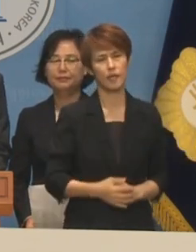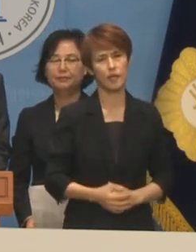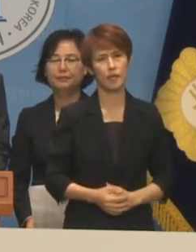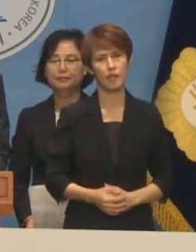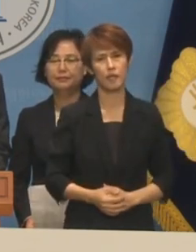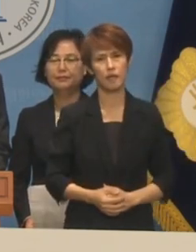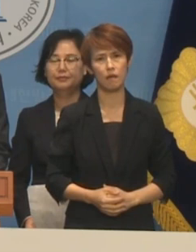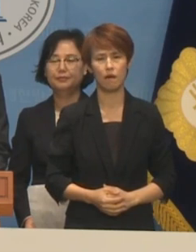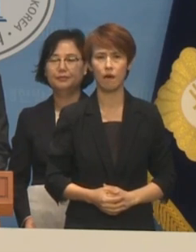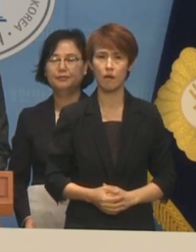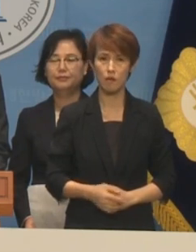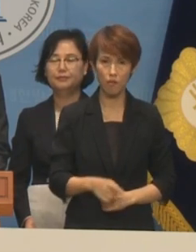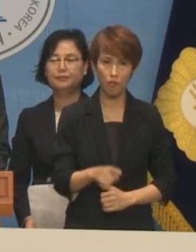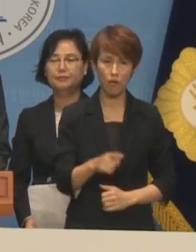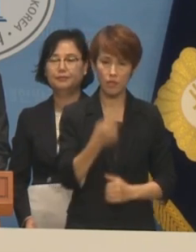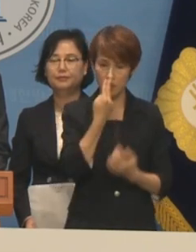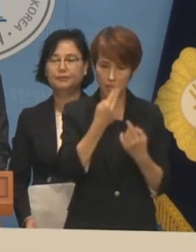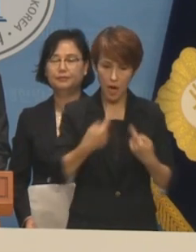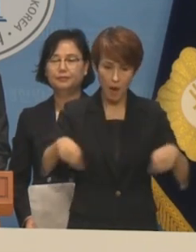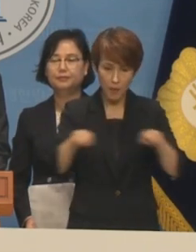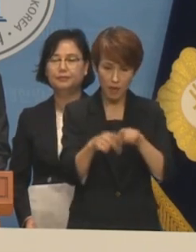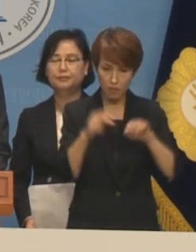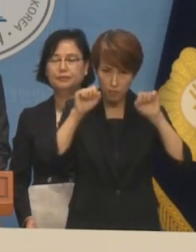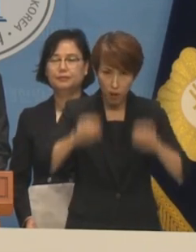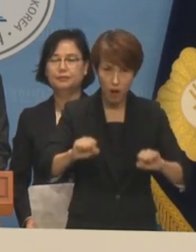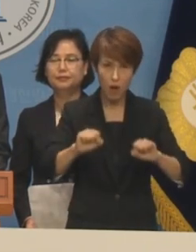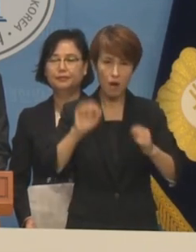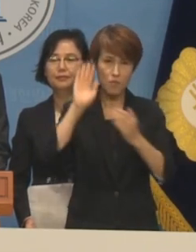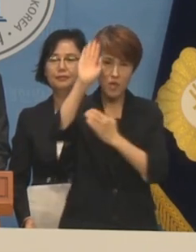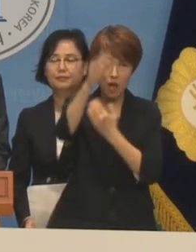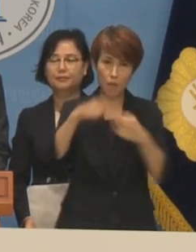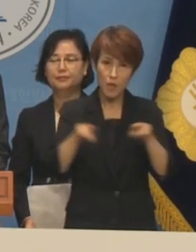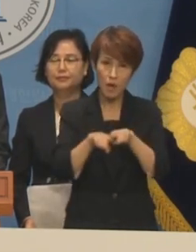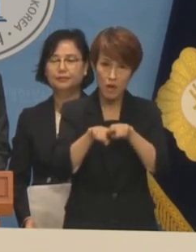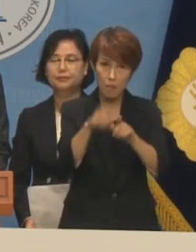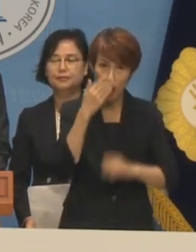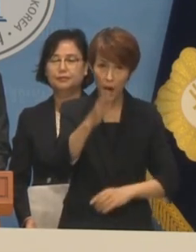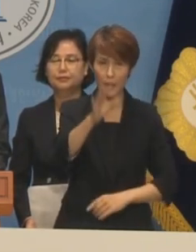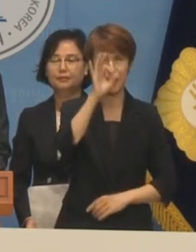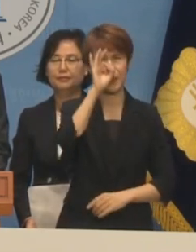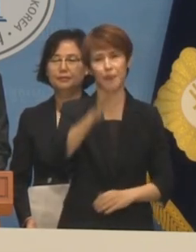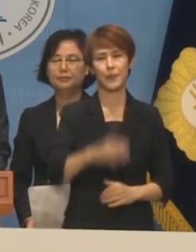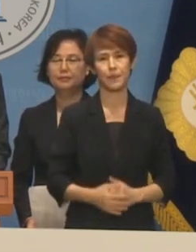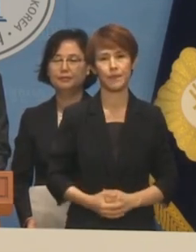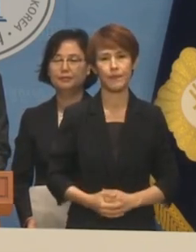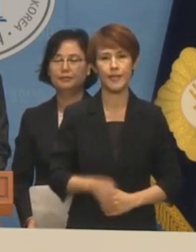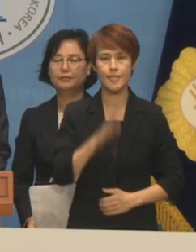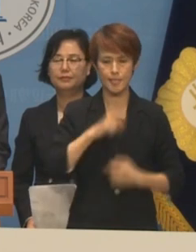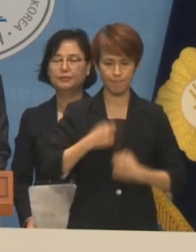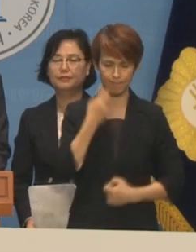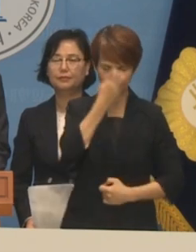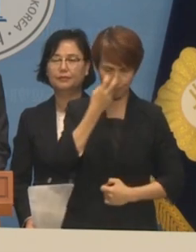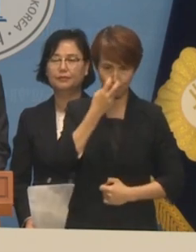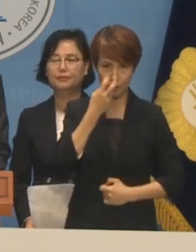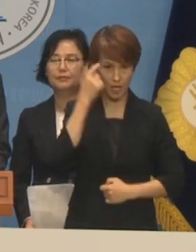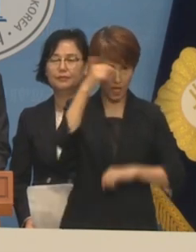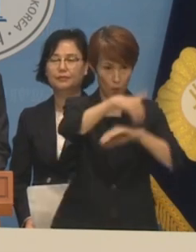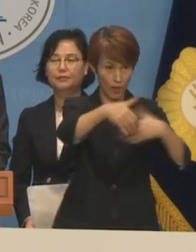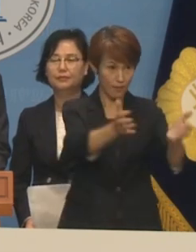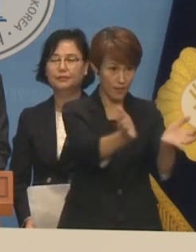해서는 제대로 된 상생과 미래로 나아갈 수가 없습니다. 따라서 진상보고서 작성 계획단에